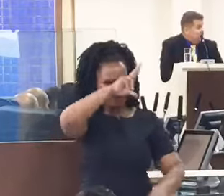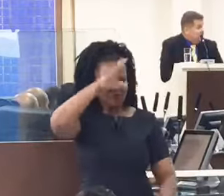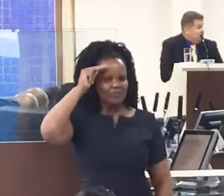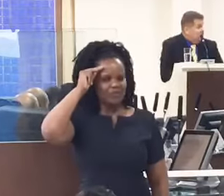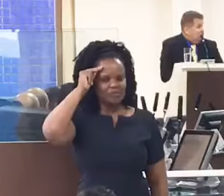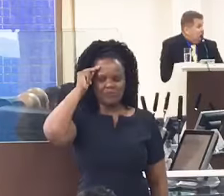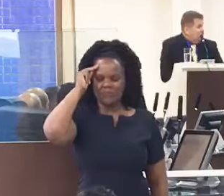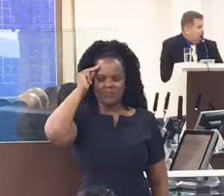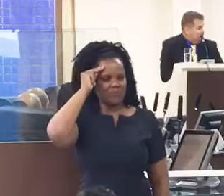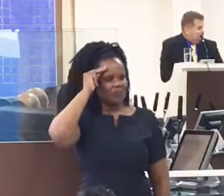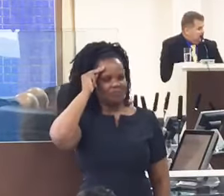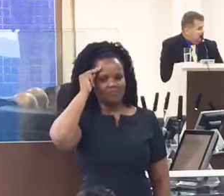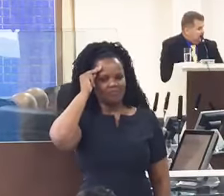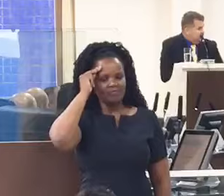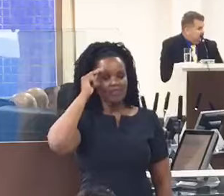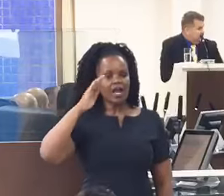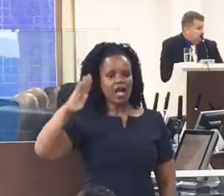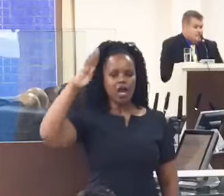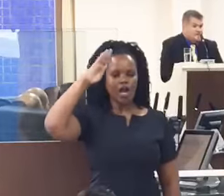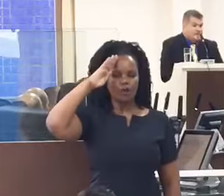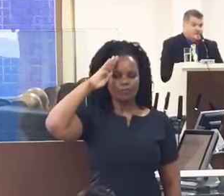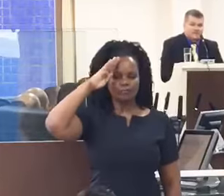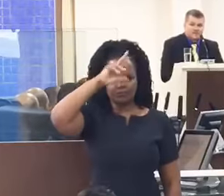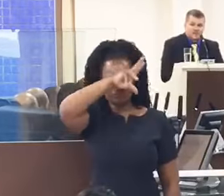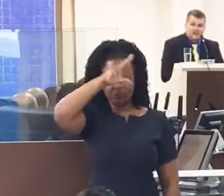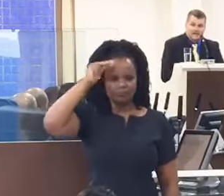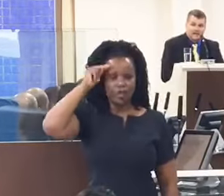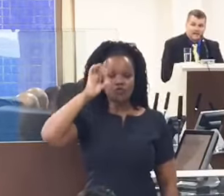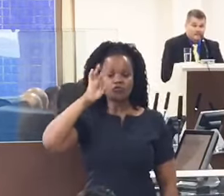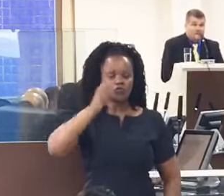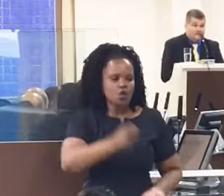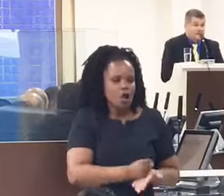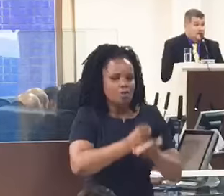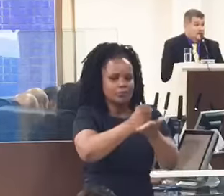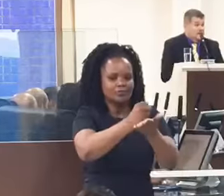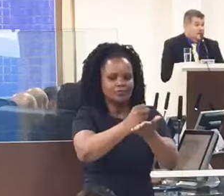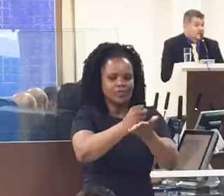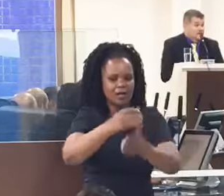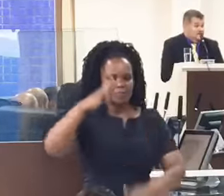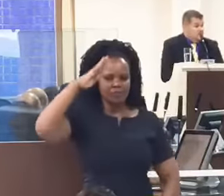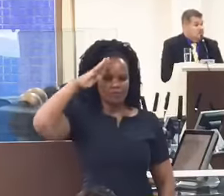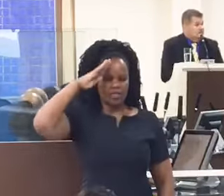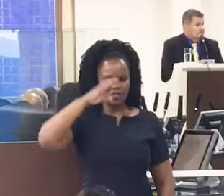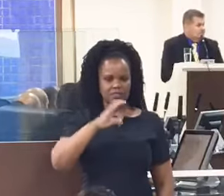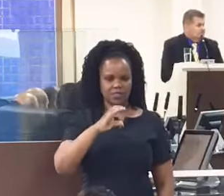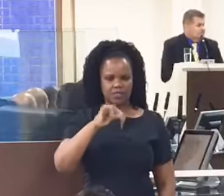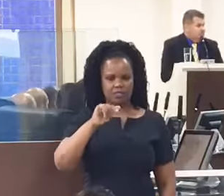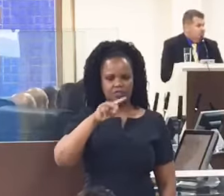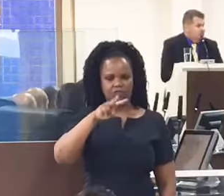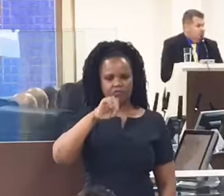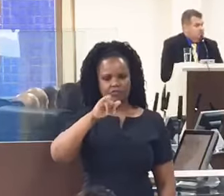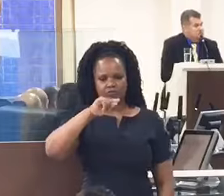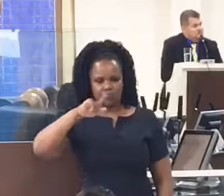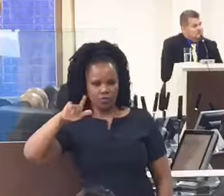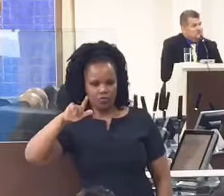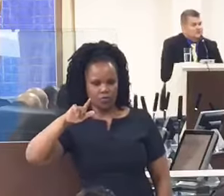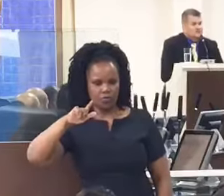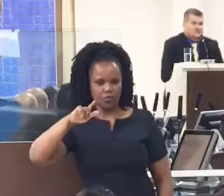guarda municipal é só um apoio da Polícia Civil e da Polícia Militar. Quem tem que dar segurança em